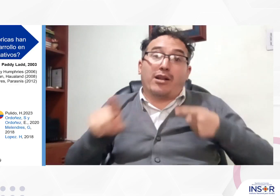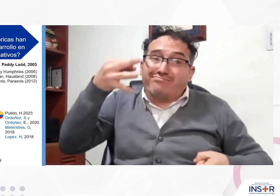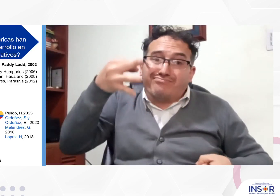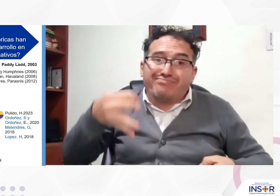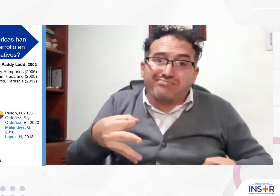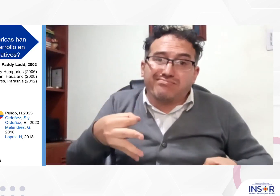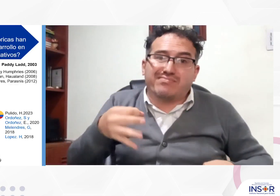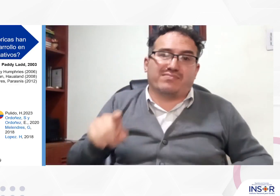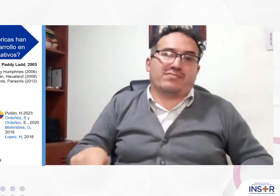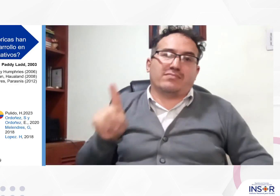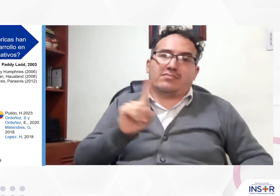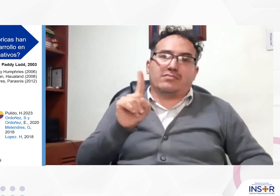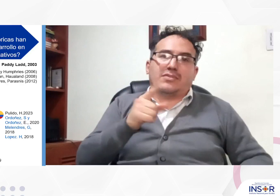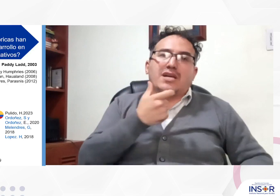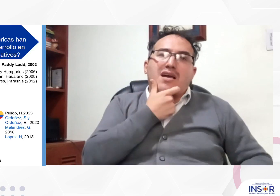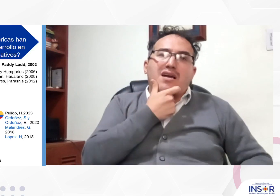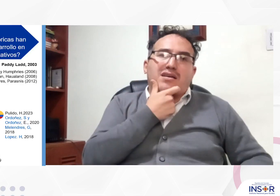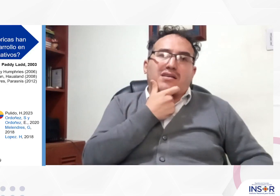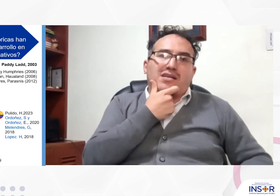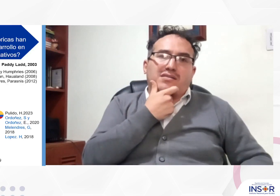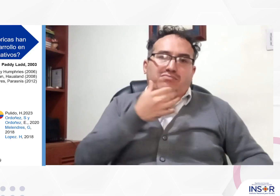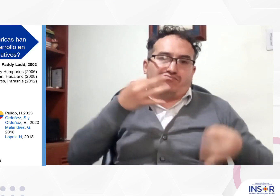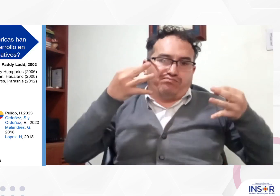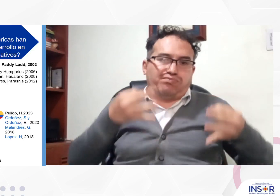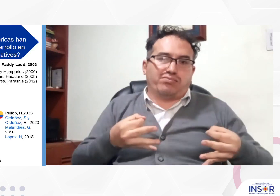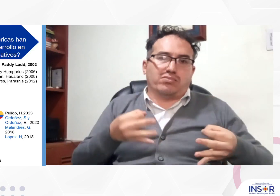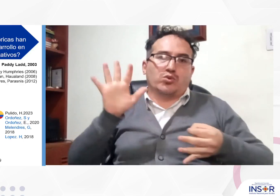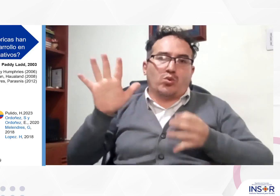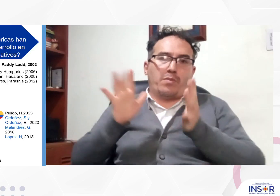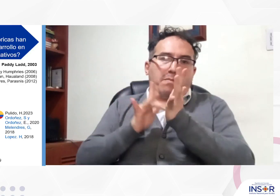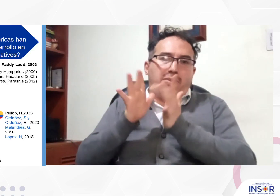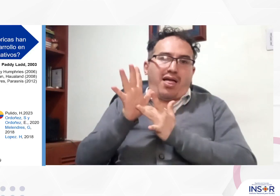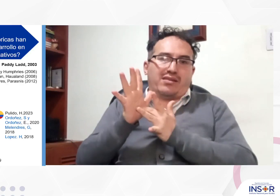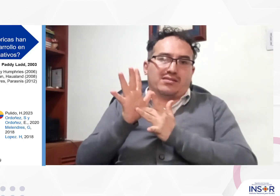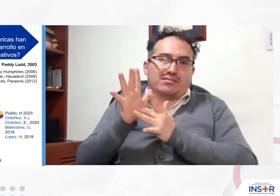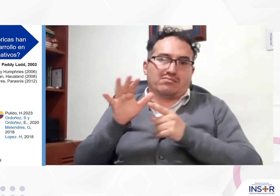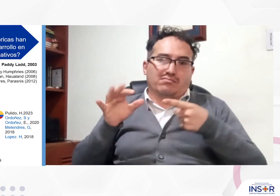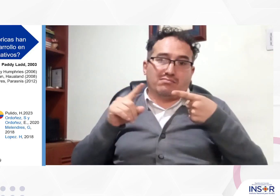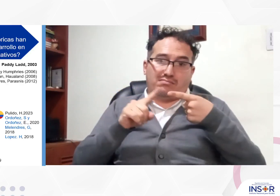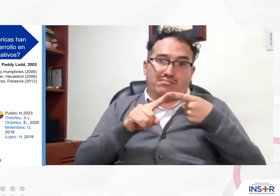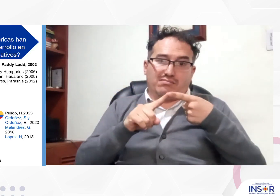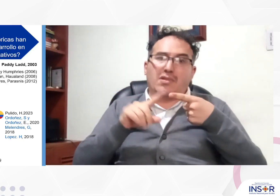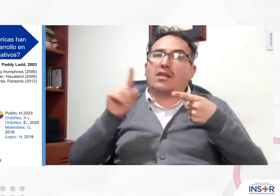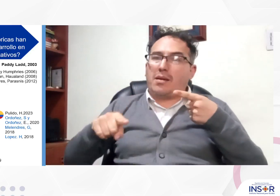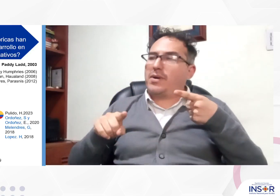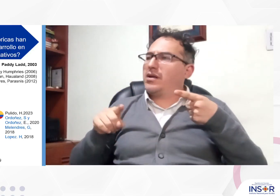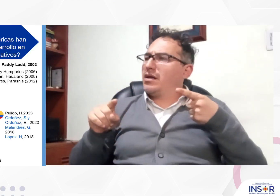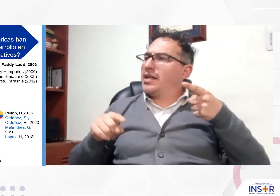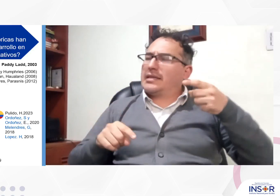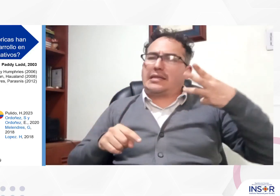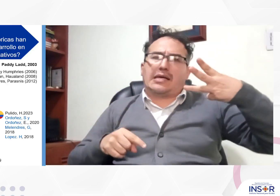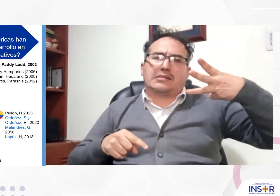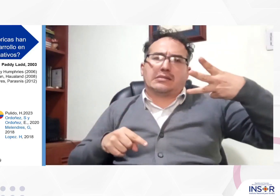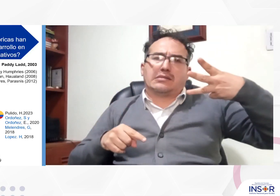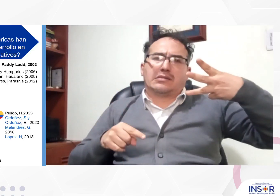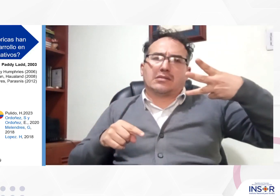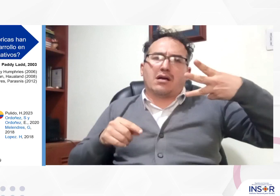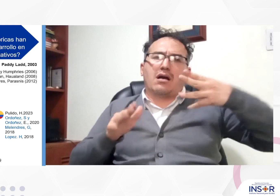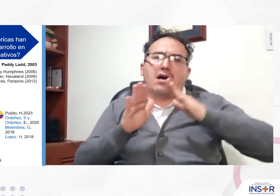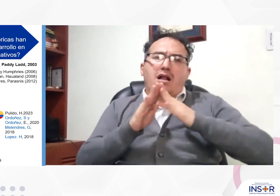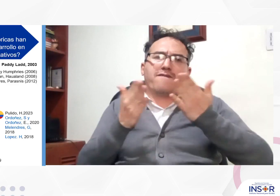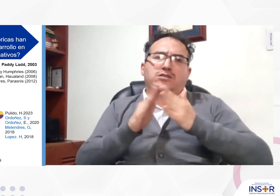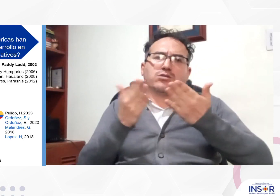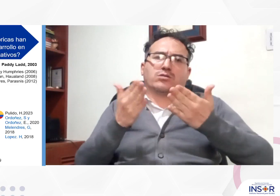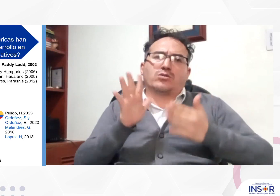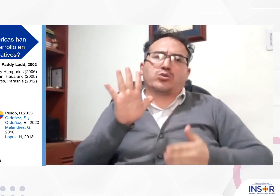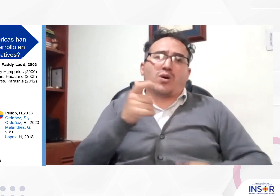Esta es la primera obra, entendiendo que el original como tal es del inglés, que el autor es Padilat,